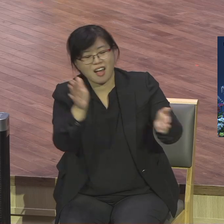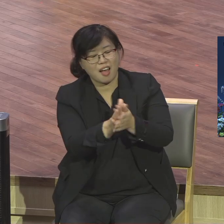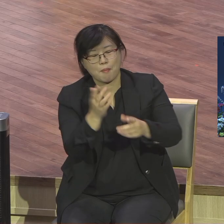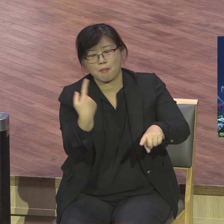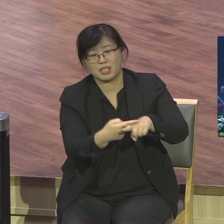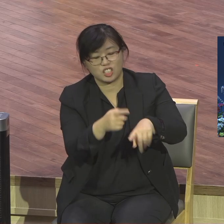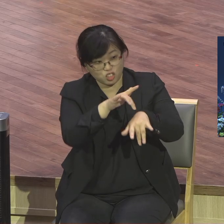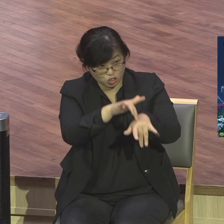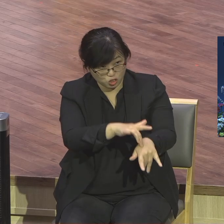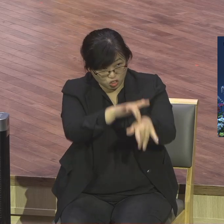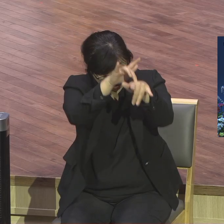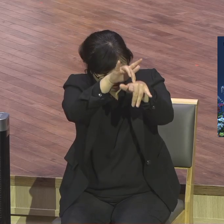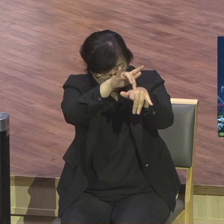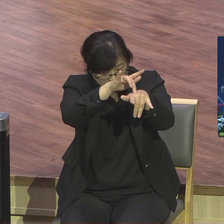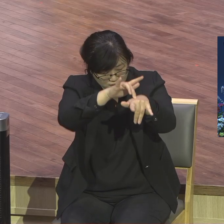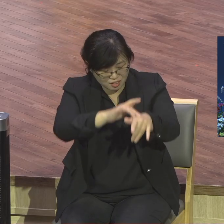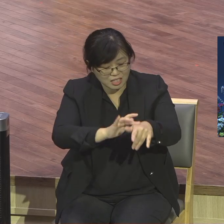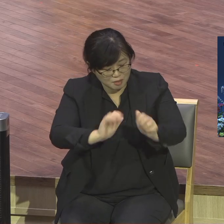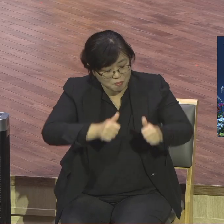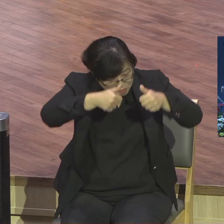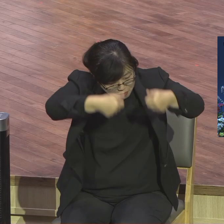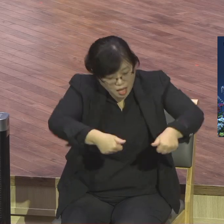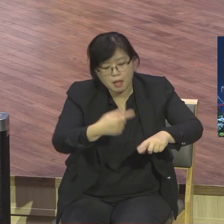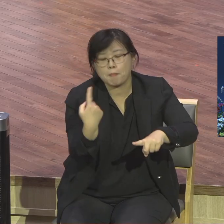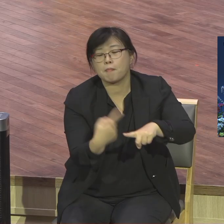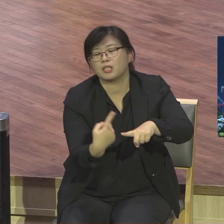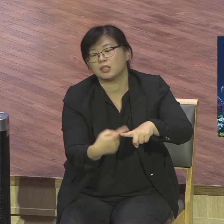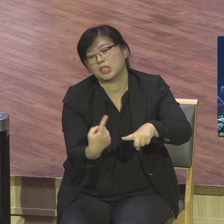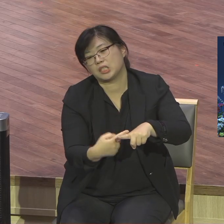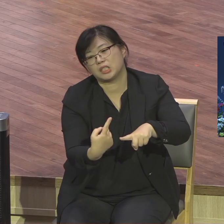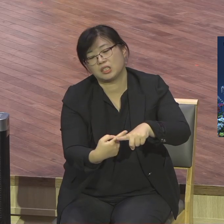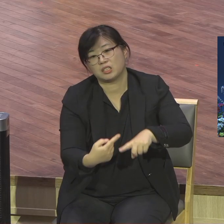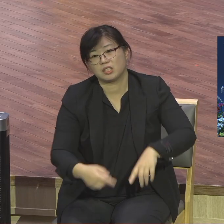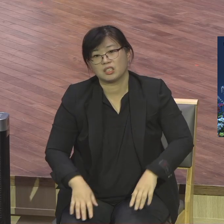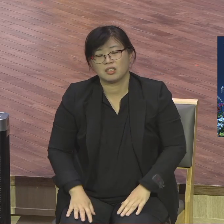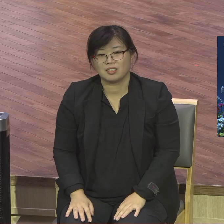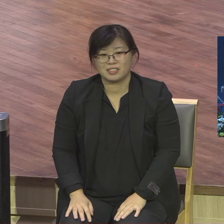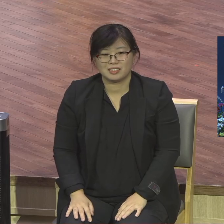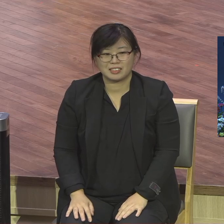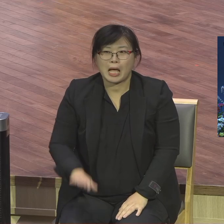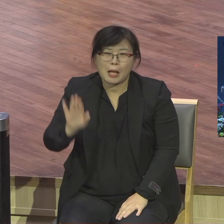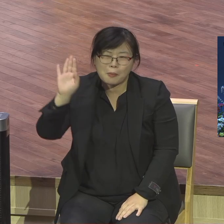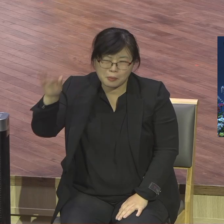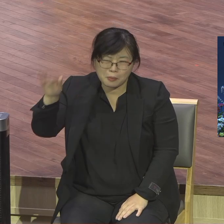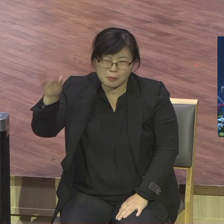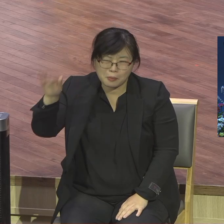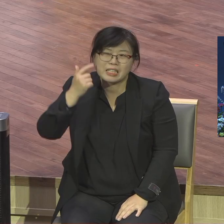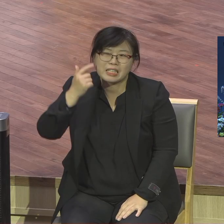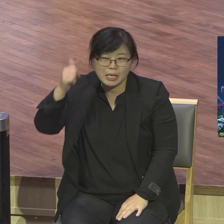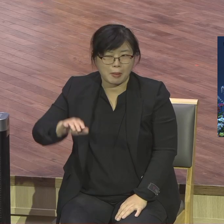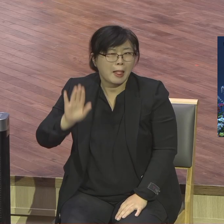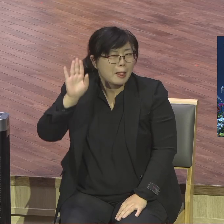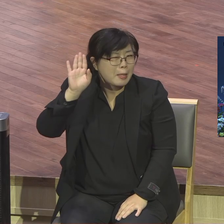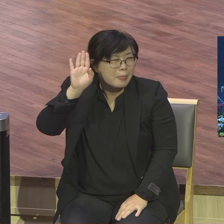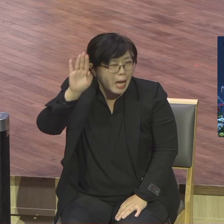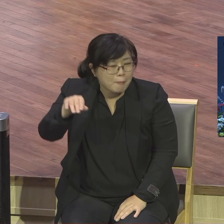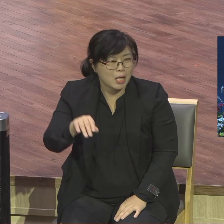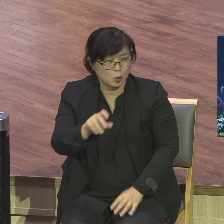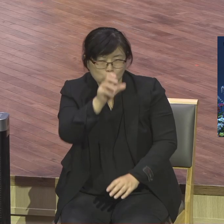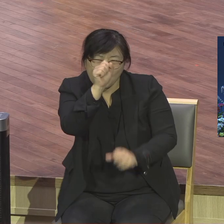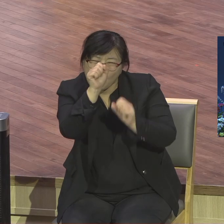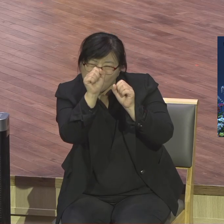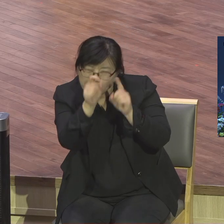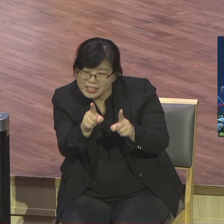여유부리면 안 됩니다 다음에 좋은 세월 오면 하지 여유부리면 안 돼요 가족